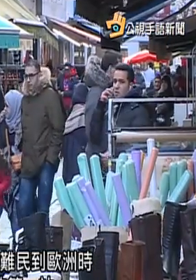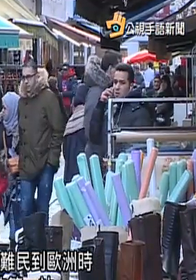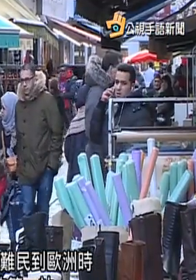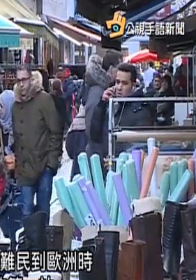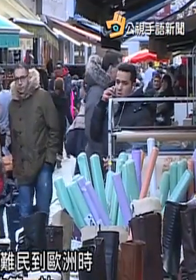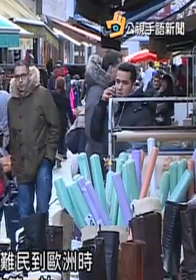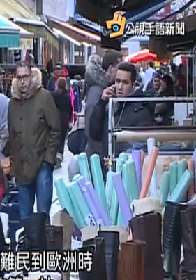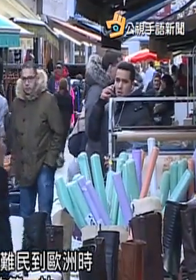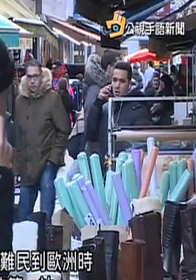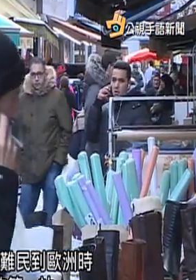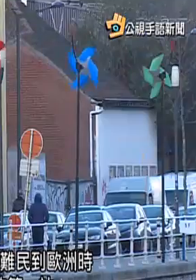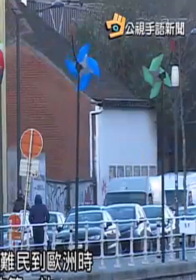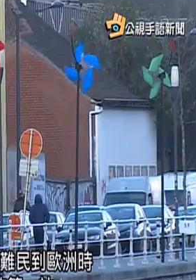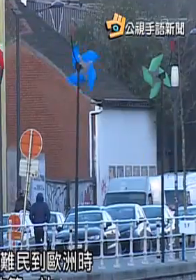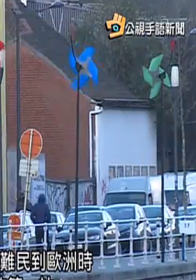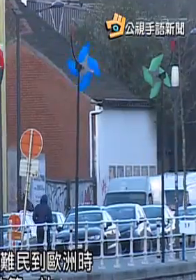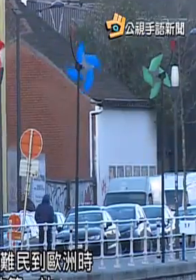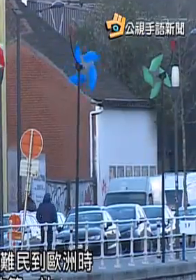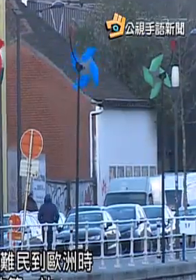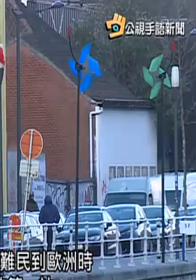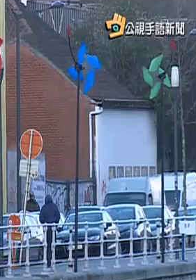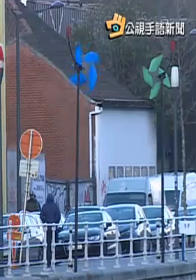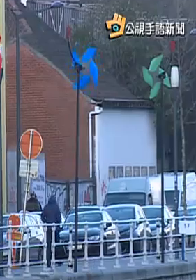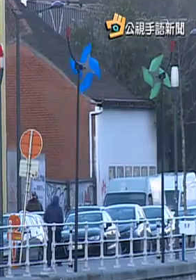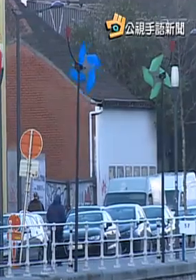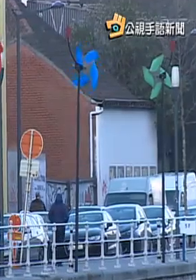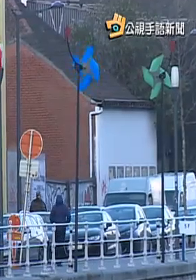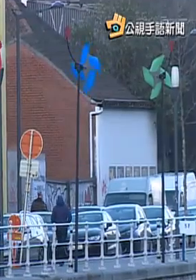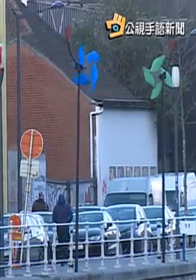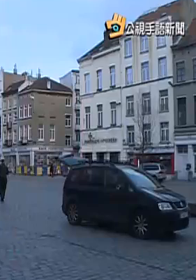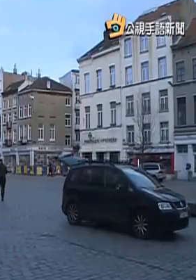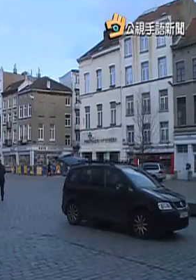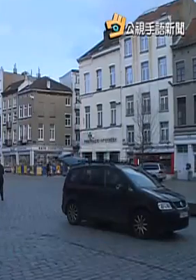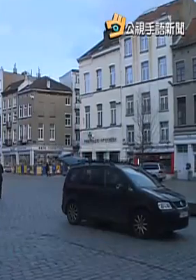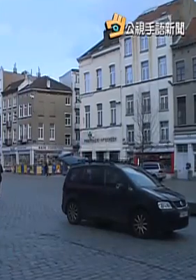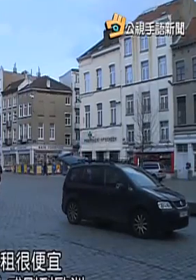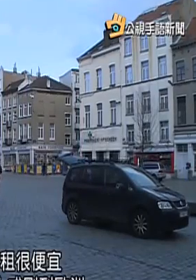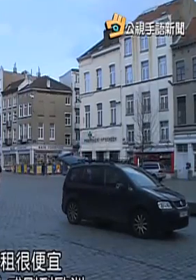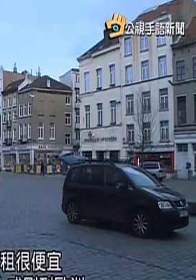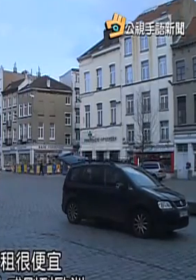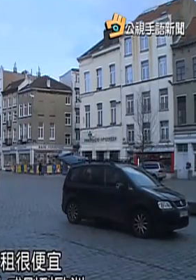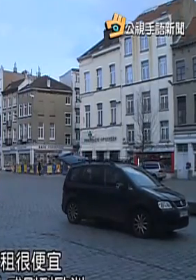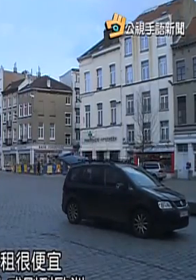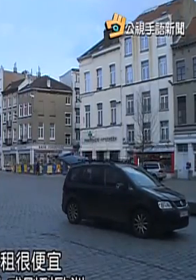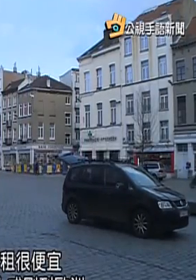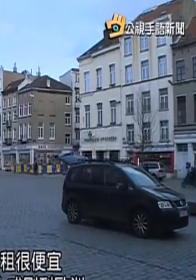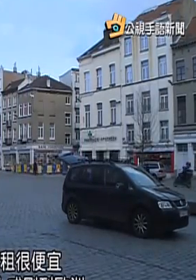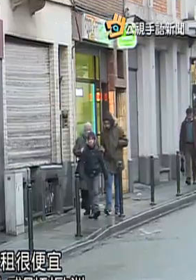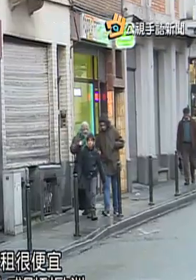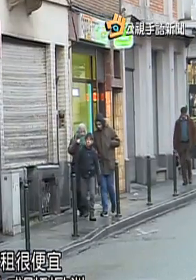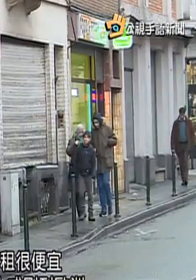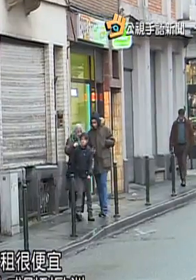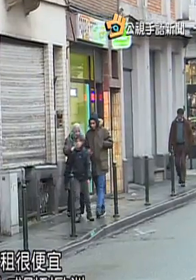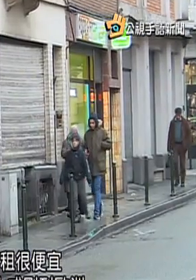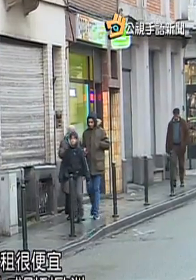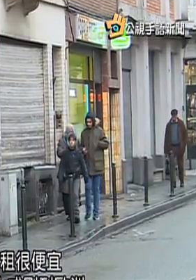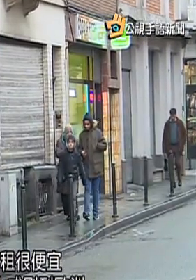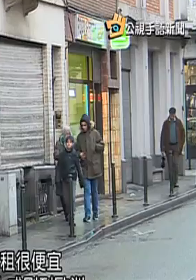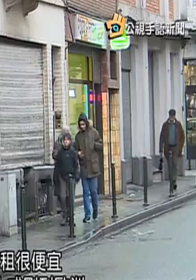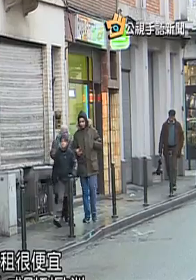时选择落脚的第一站。 So the rents are very low in this neighborhood. That makes that poor